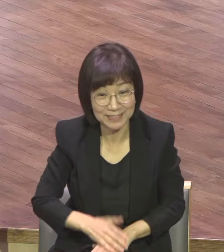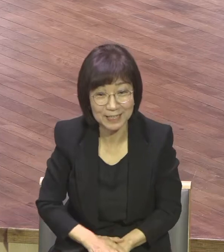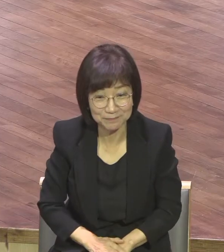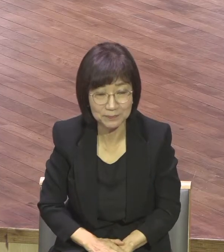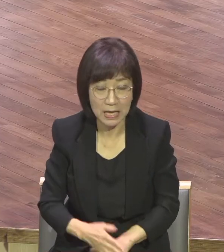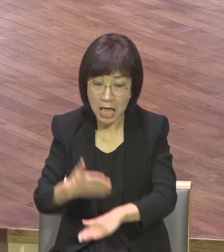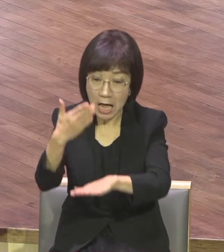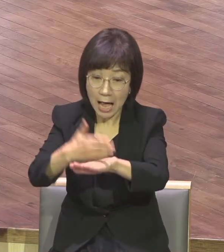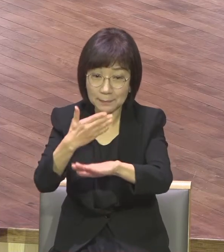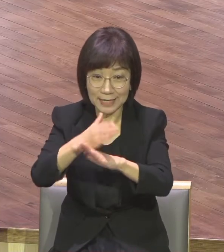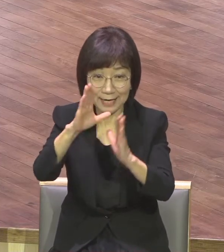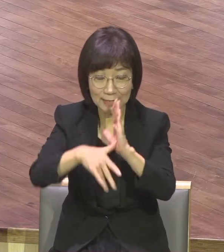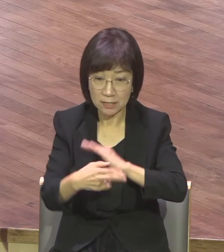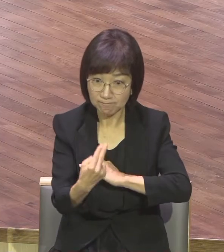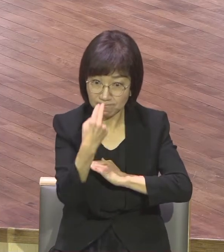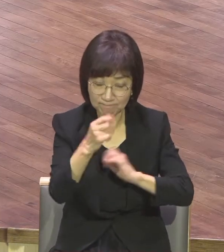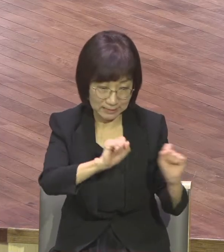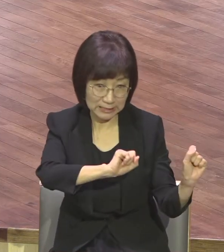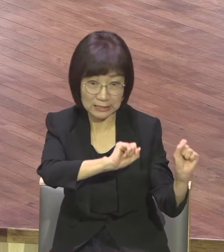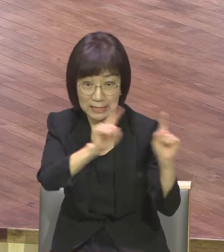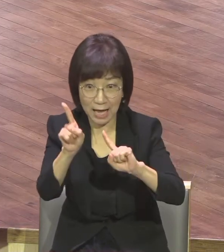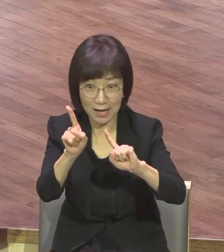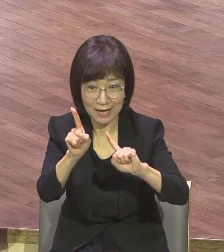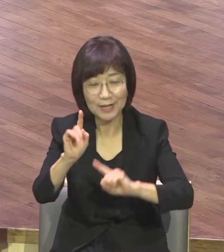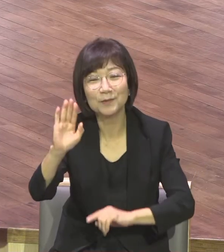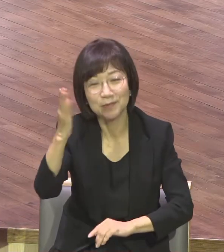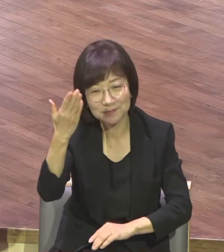거예요. 생명 살린 거라고.